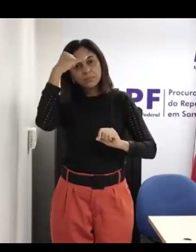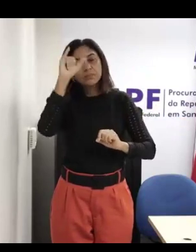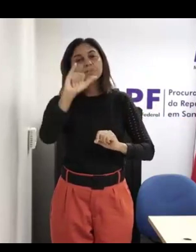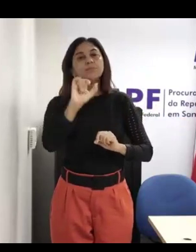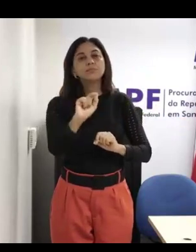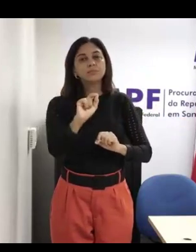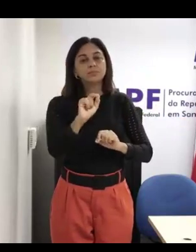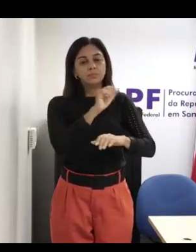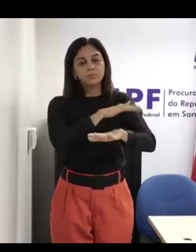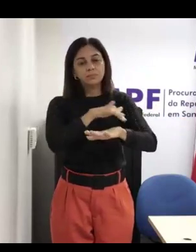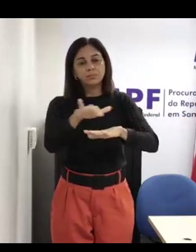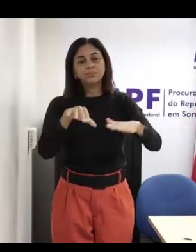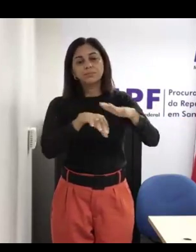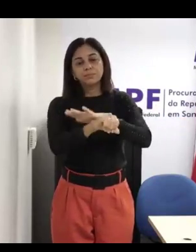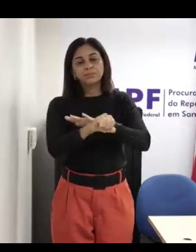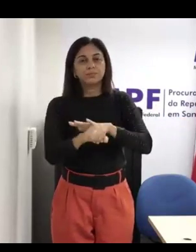crimes ediondos